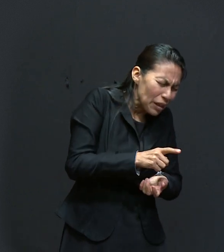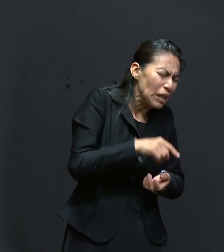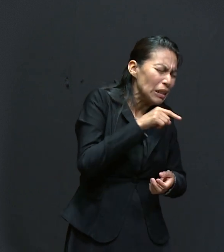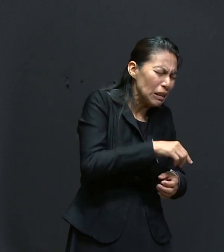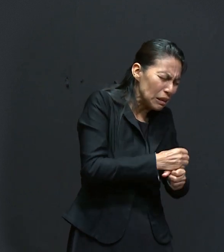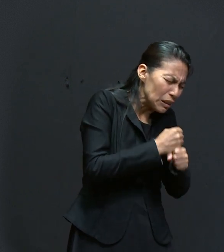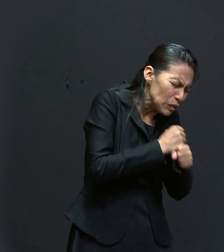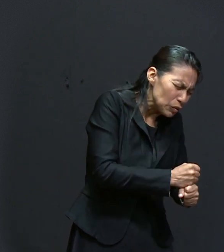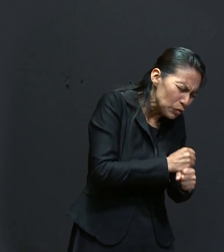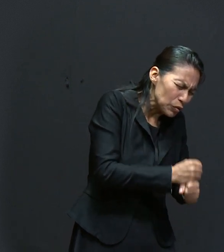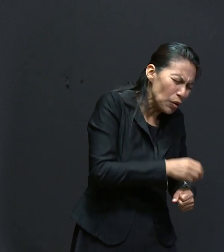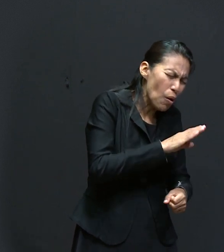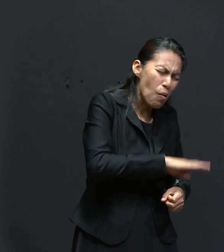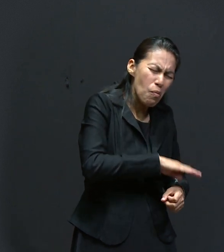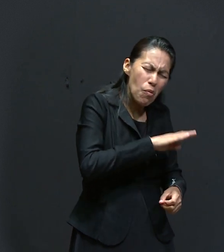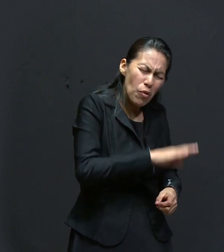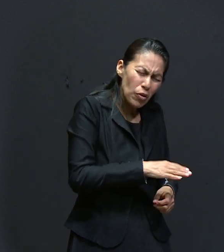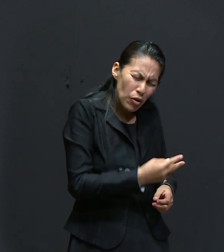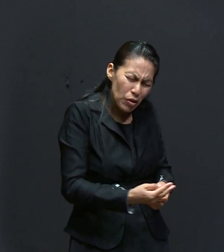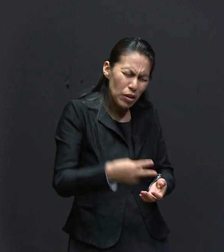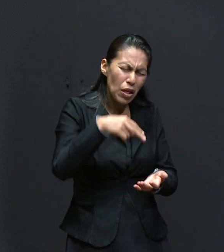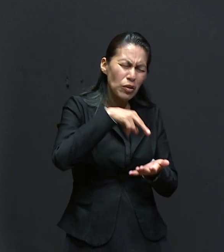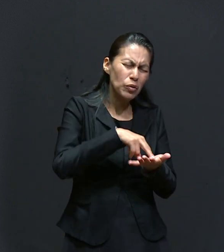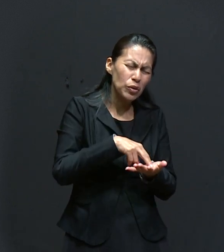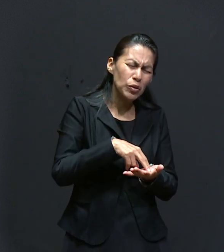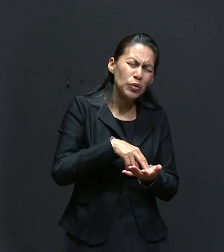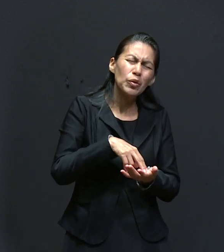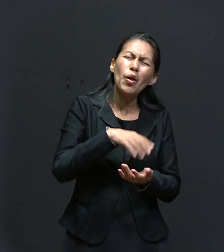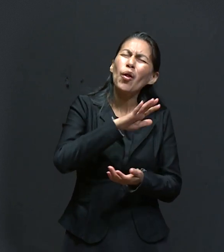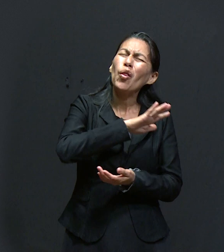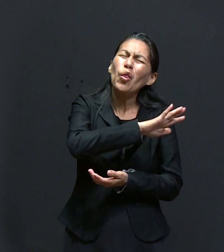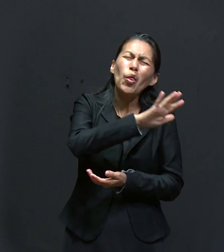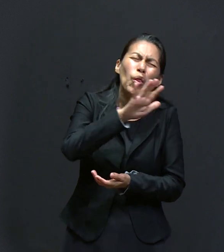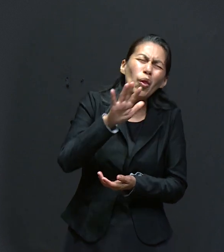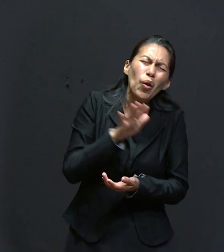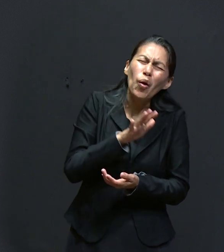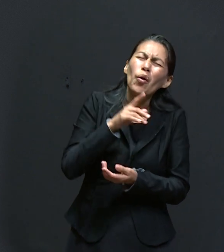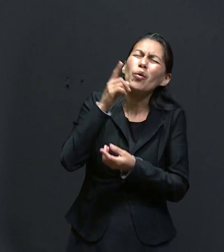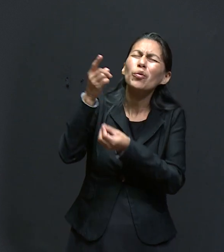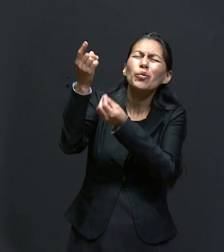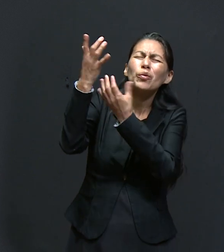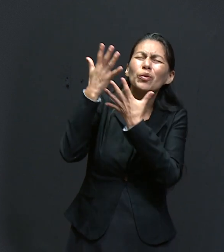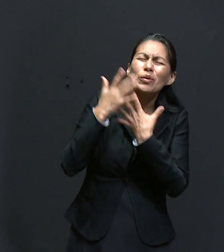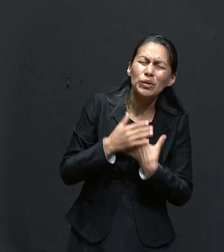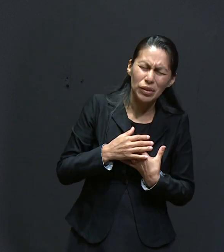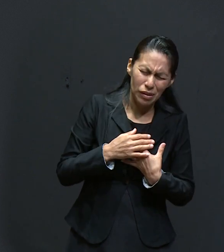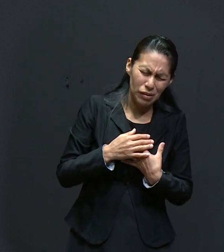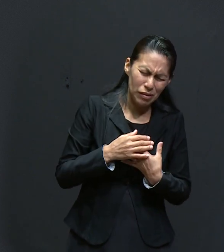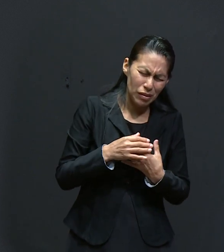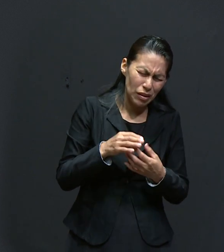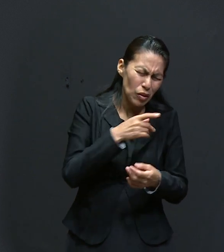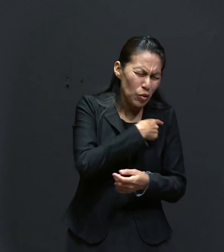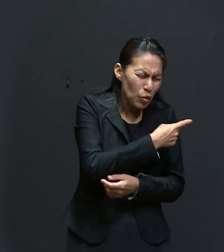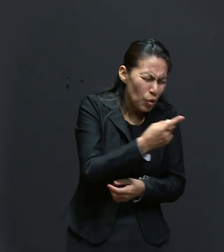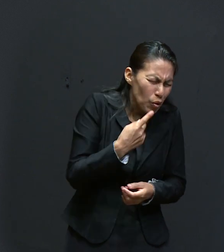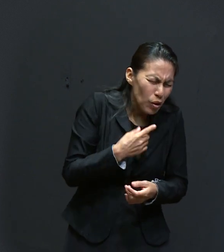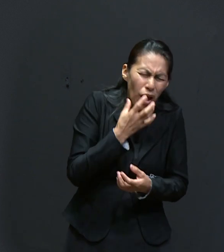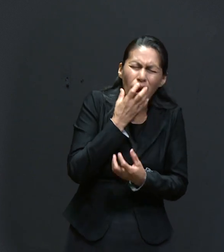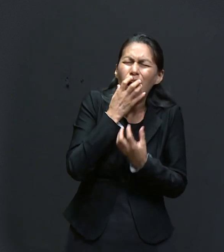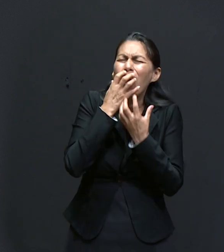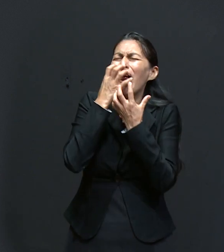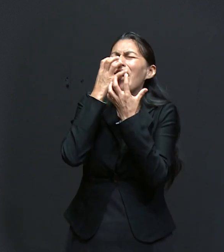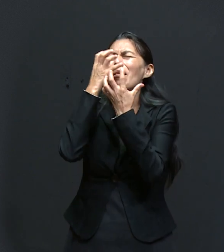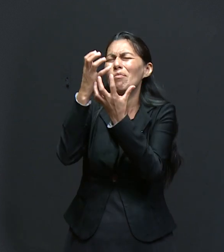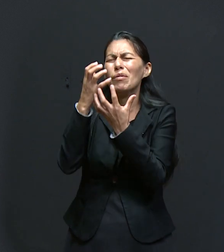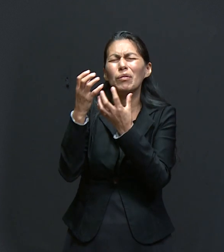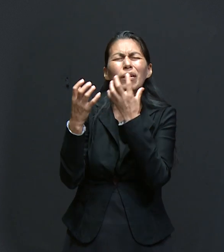demás y aquí clamamos delante de tu presencia para que en primer lugar en medio de la